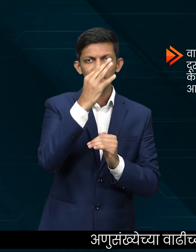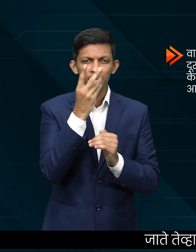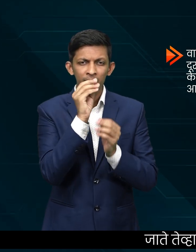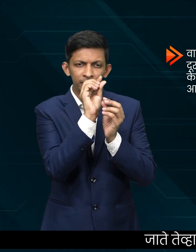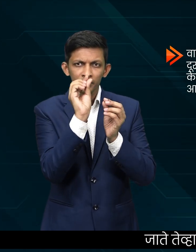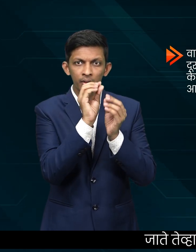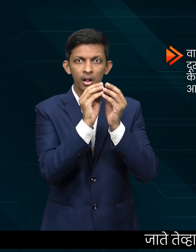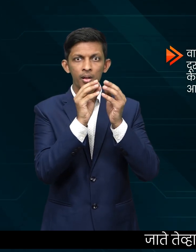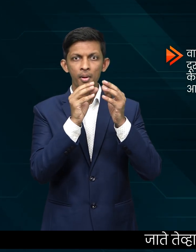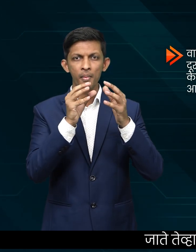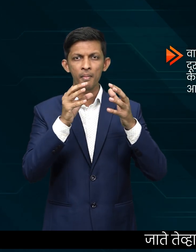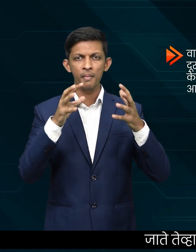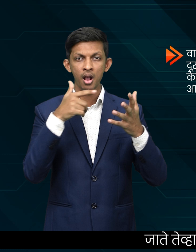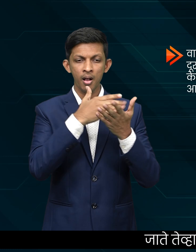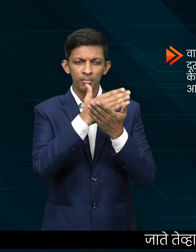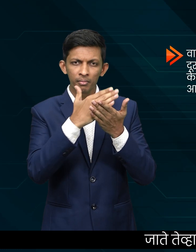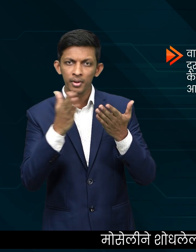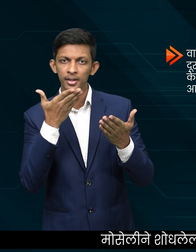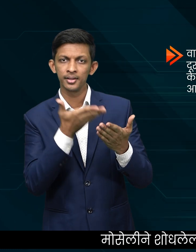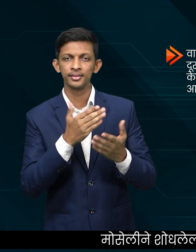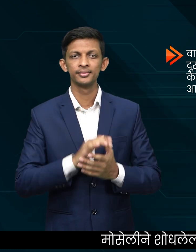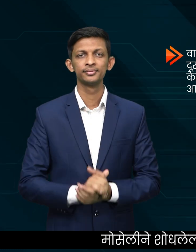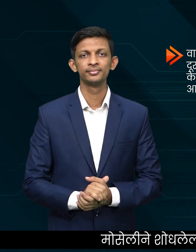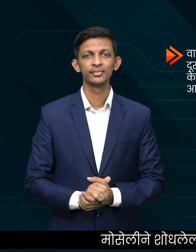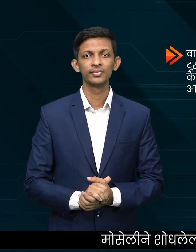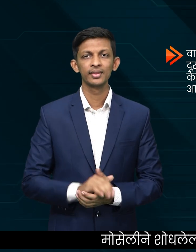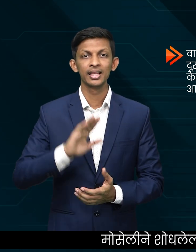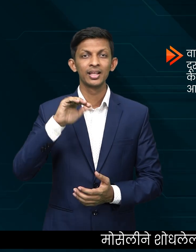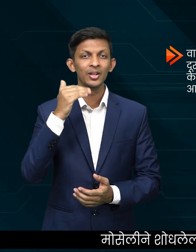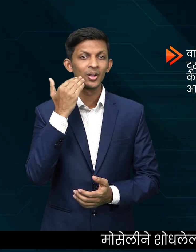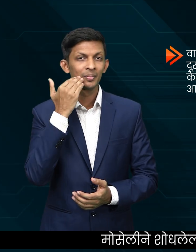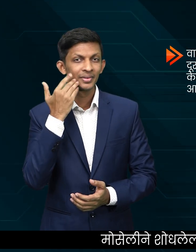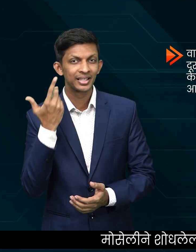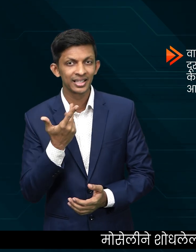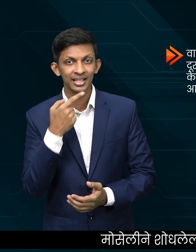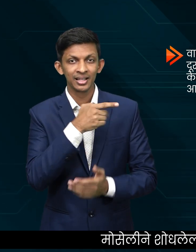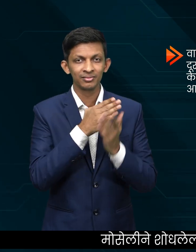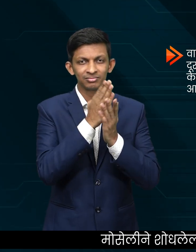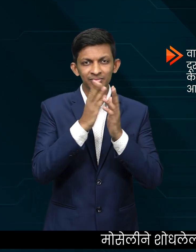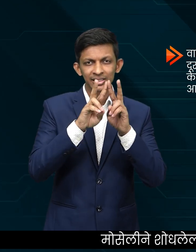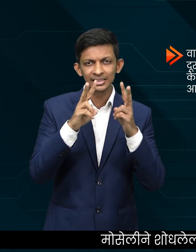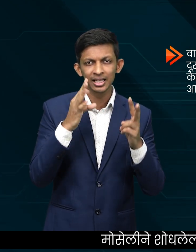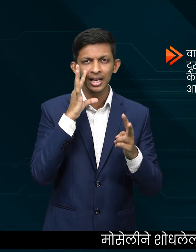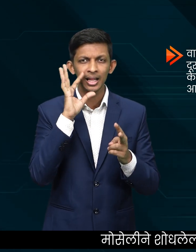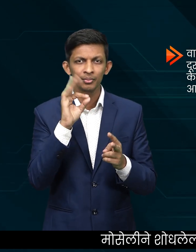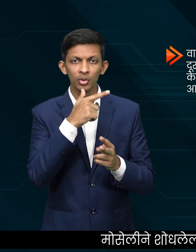जाते तेव्हा दूर केली जाऊ शकते. मोसोलिनी शोधलेल्या घटकांची मूलभूत मालमत्ता.